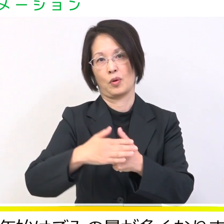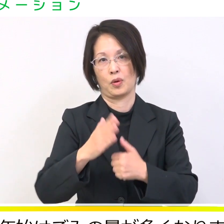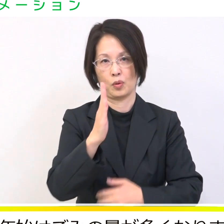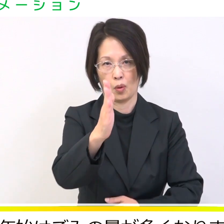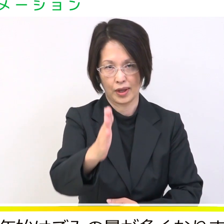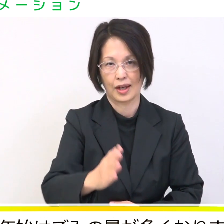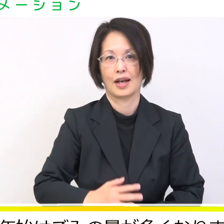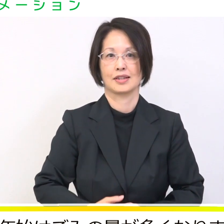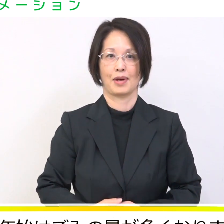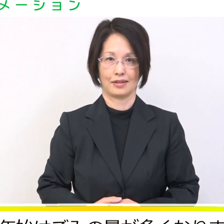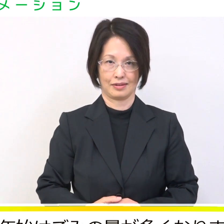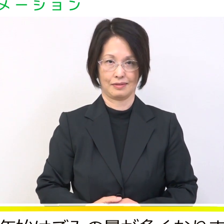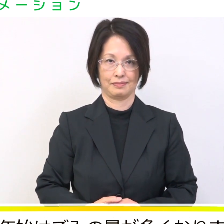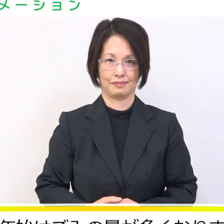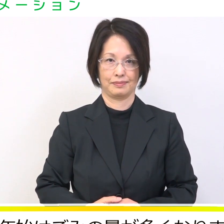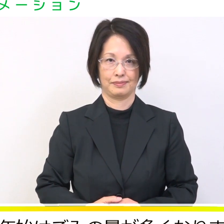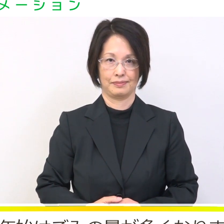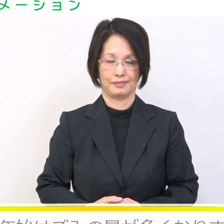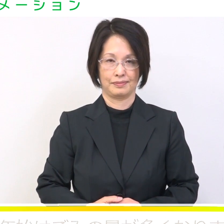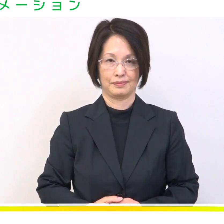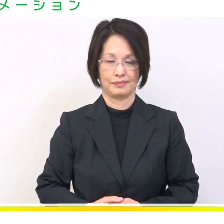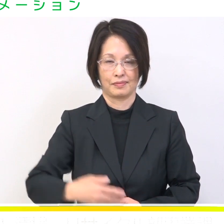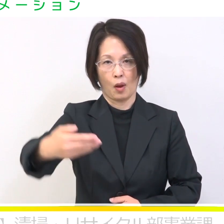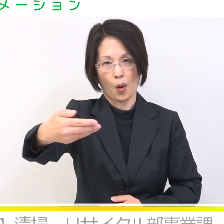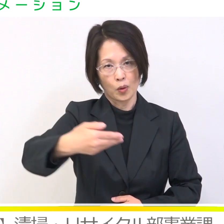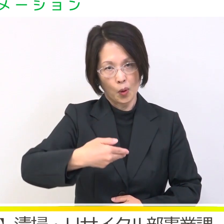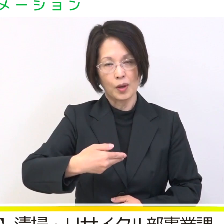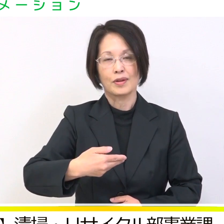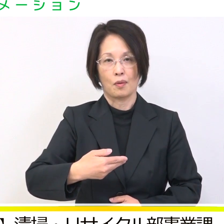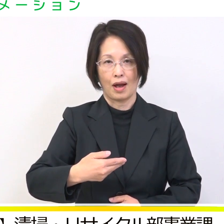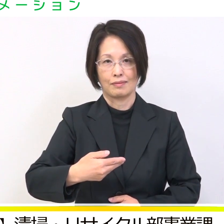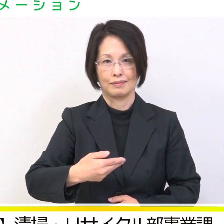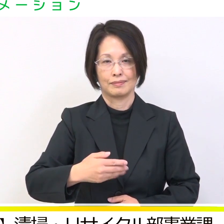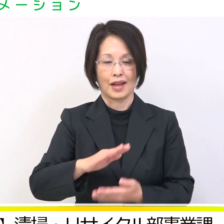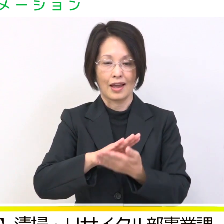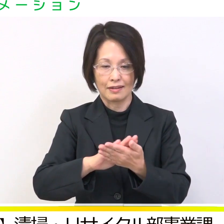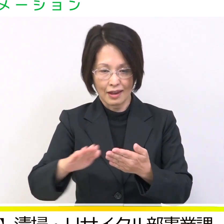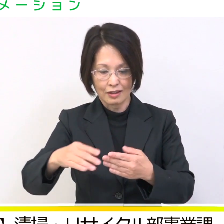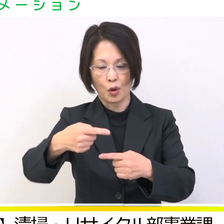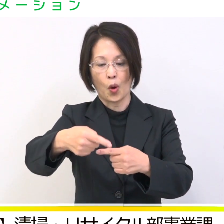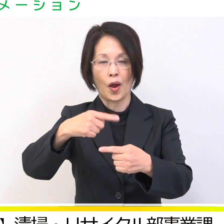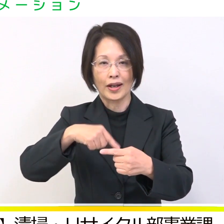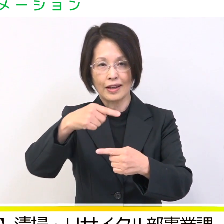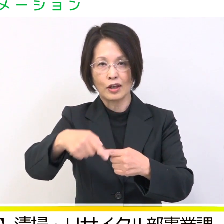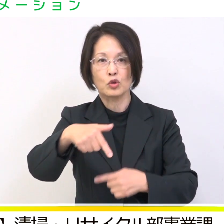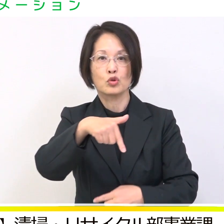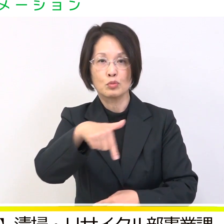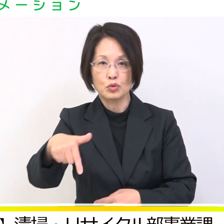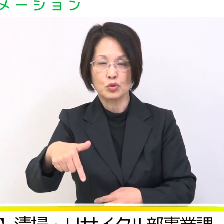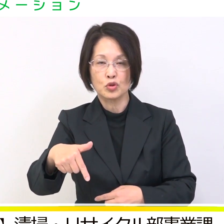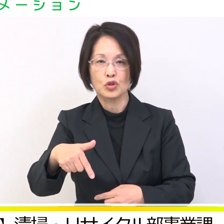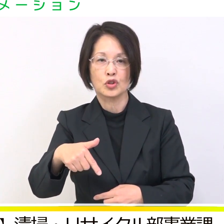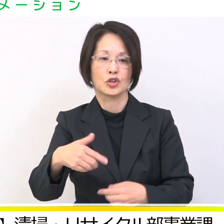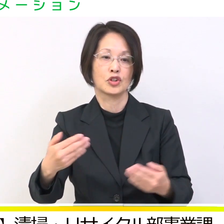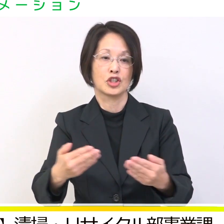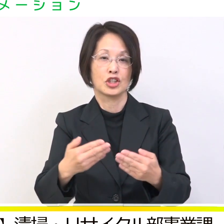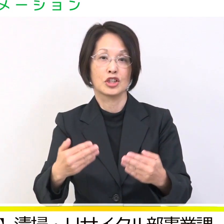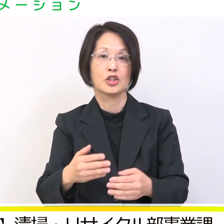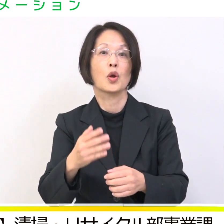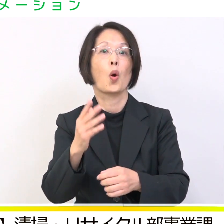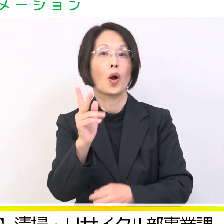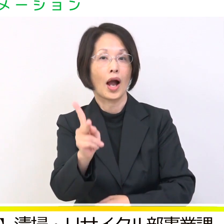願いしますお問い合わせは節操リサイクル部事業課